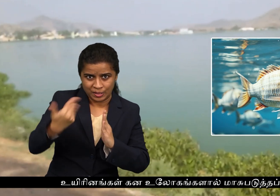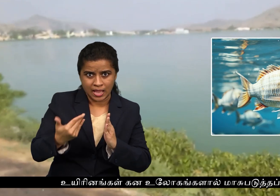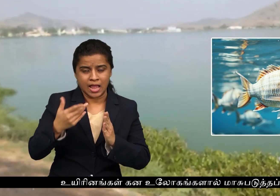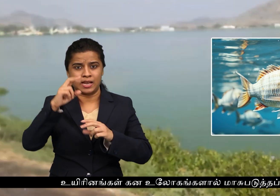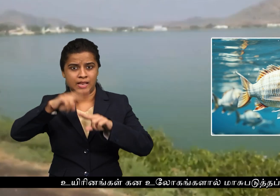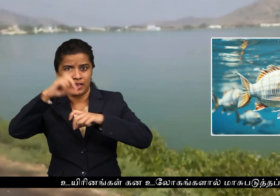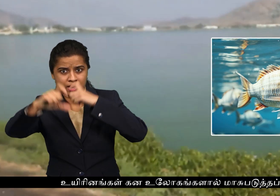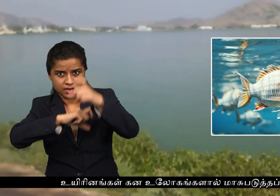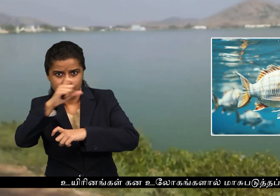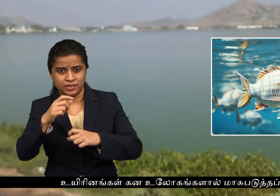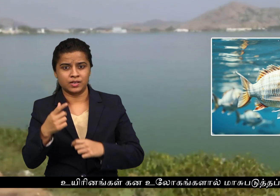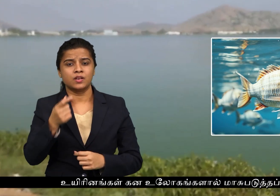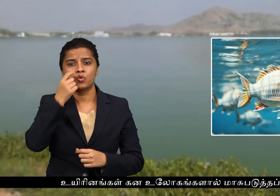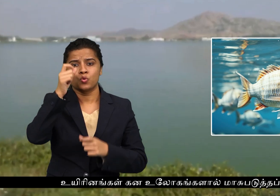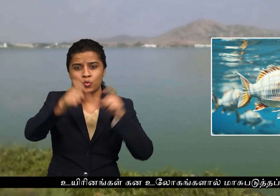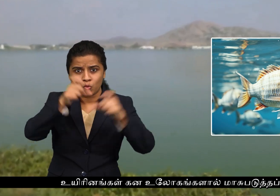உலோகங்களால் மாசுபடுத்தப்படுகின்றன.